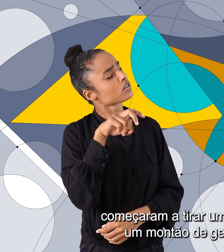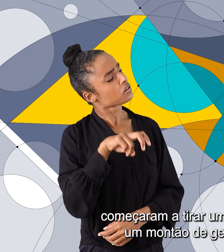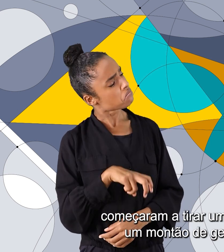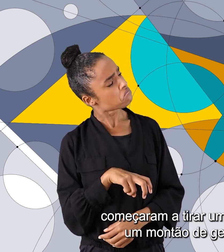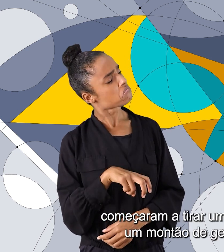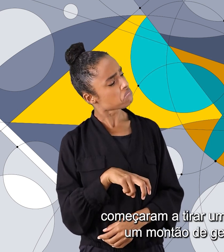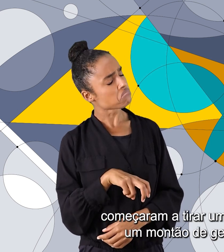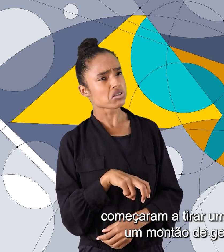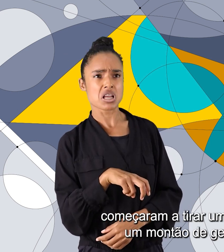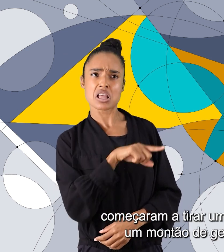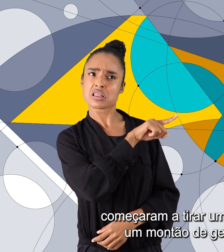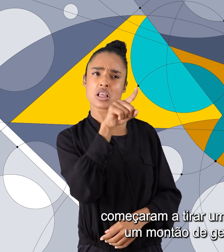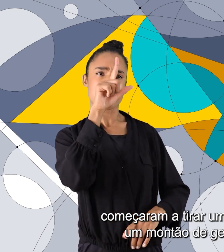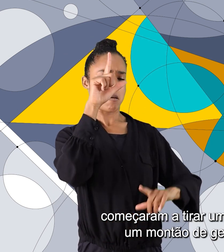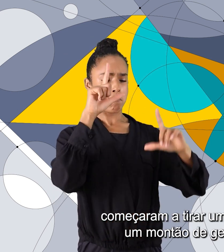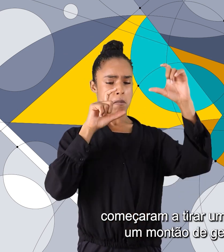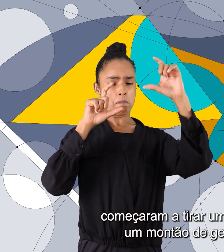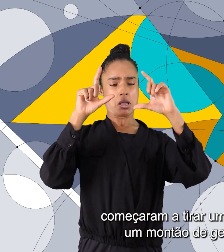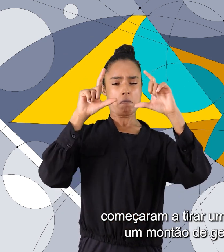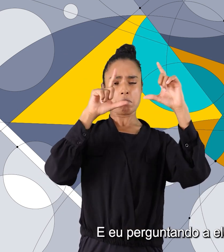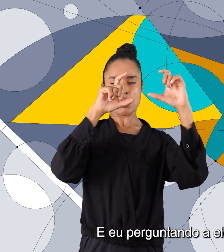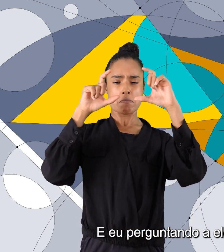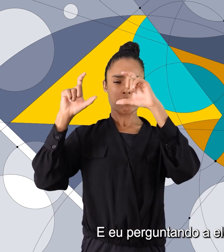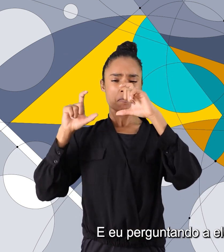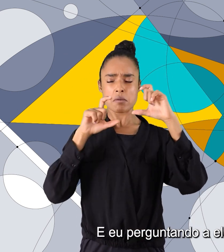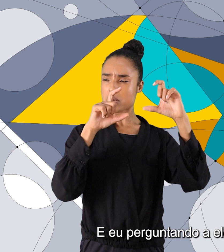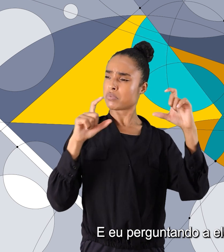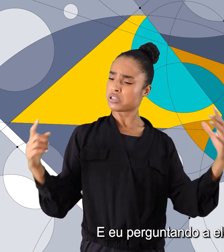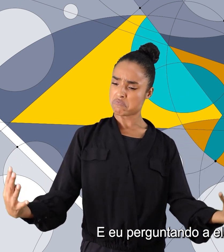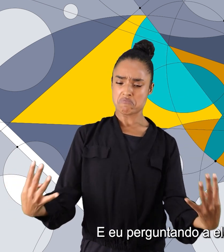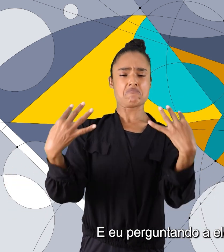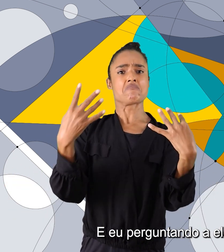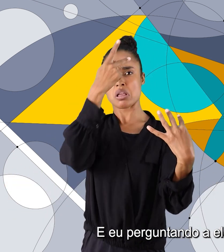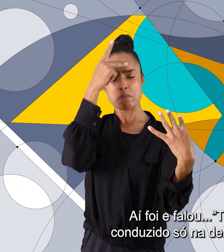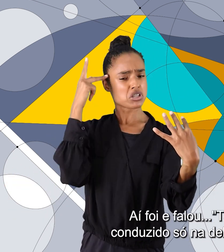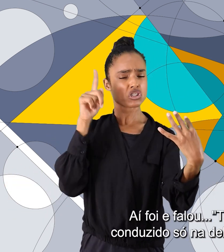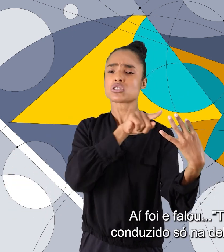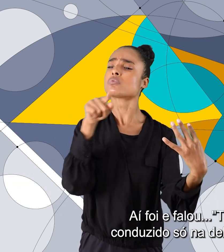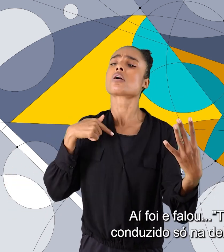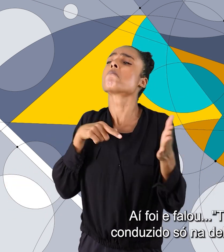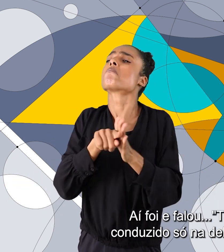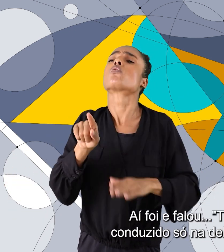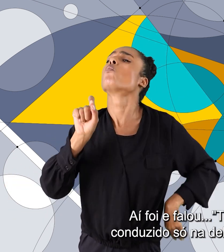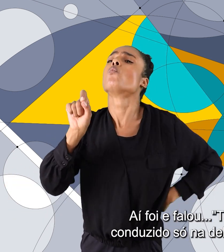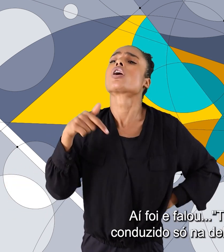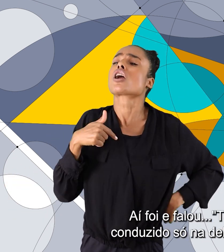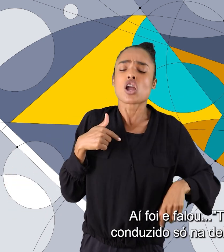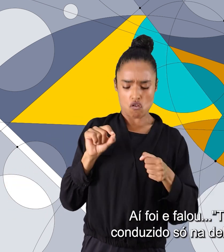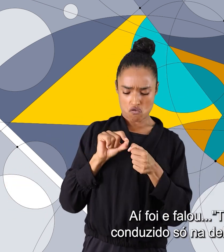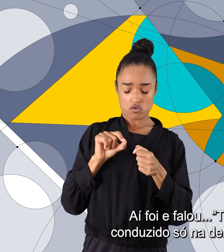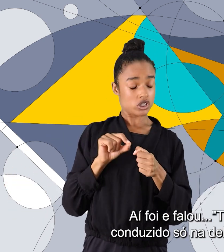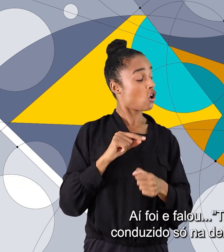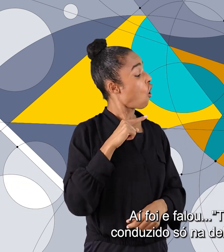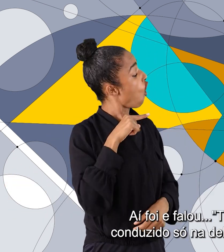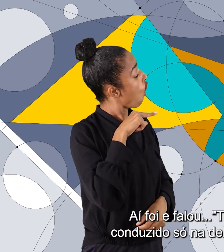lá, começaram a tirar um montão de foco, um montão de gente olhando. E eu perguntando eles o que era. Aí foi e falou, cara, que vai ficar